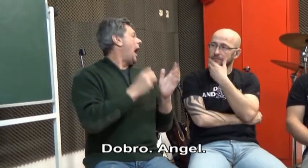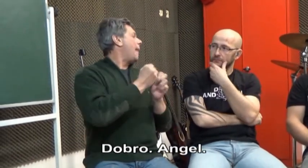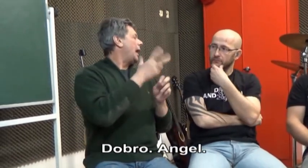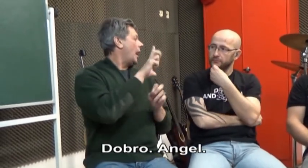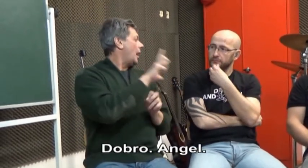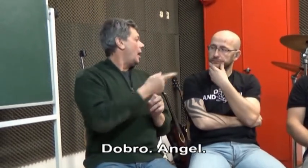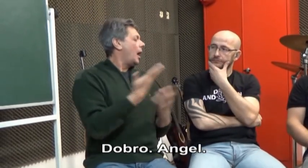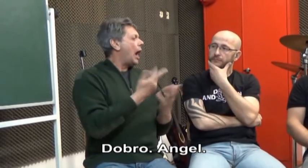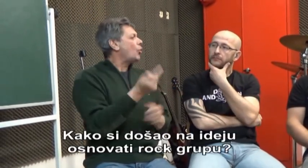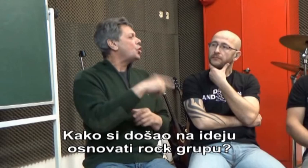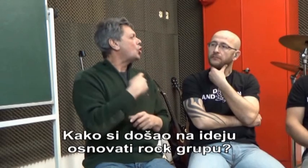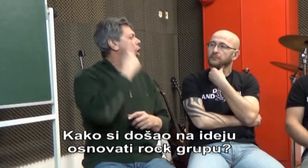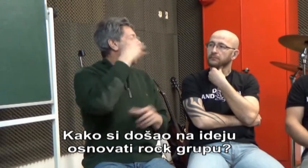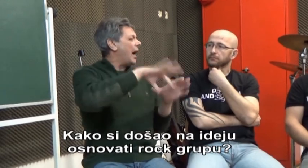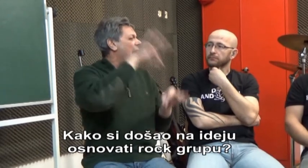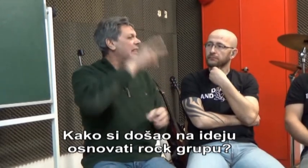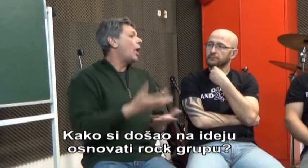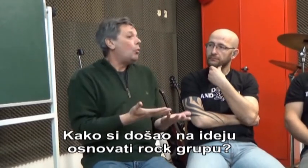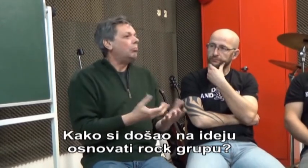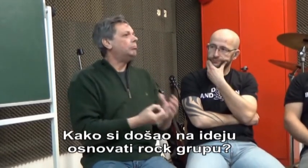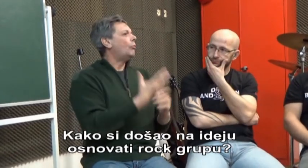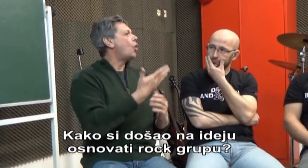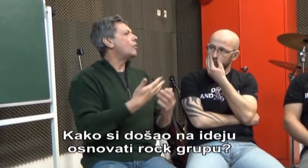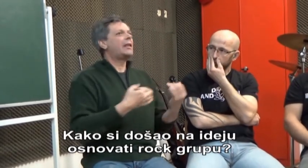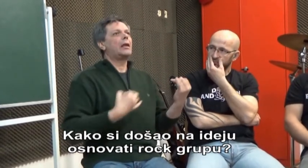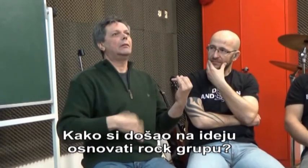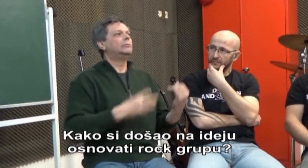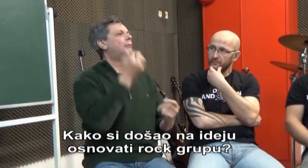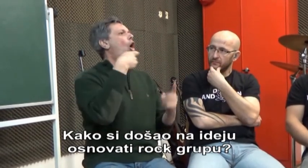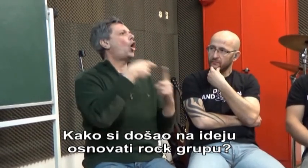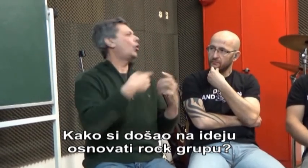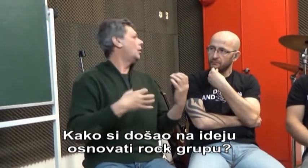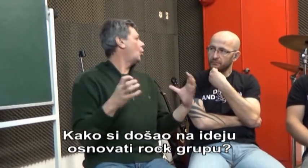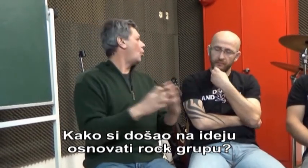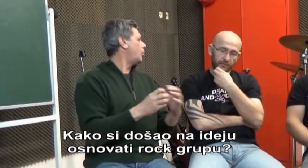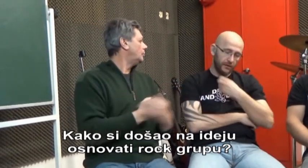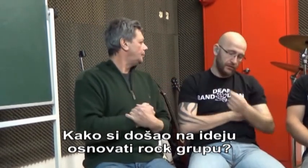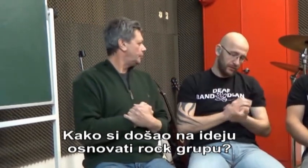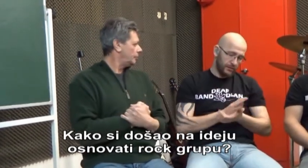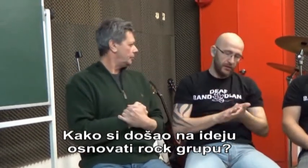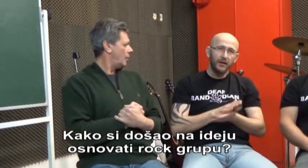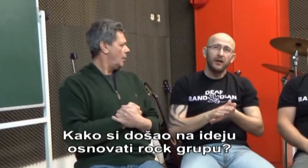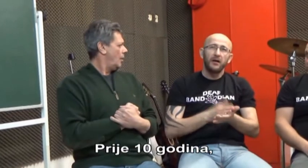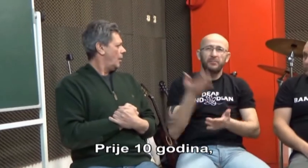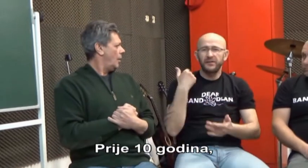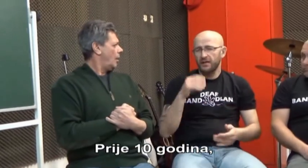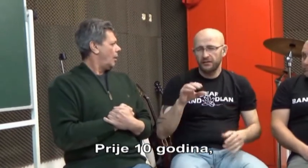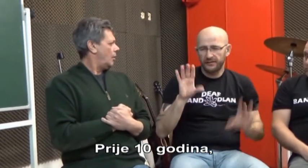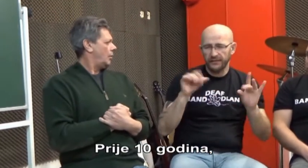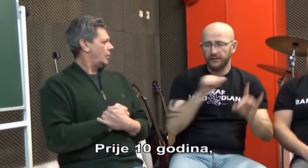Angel, kako si došao na ideju osnovati rock grupu? Prije 30